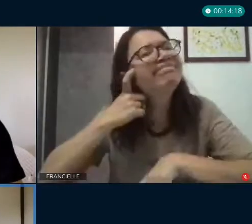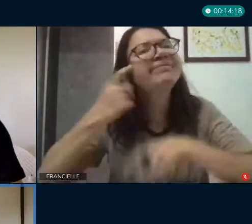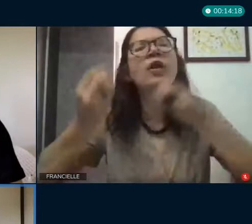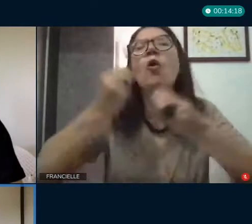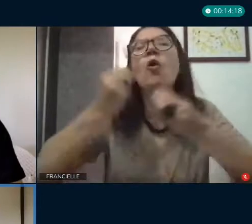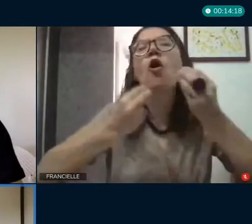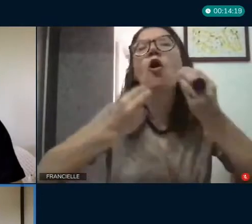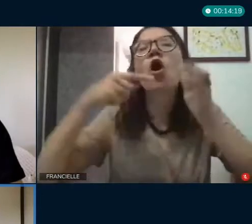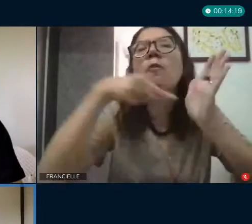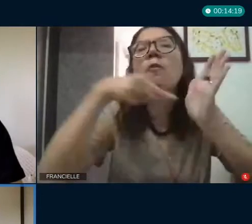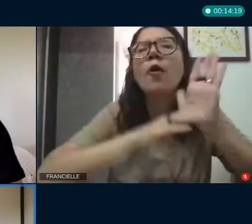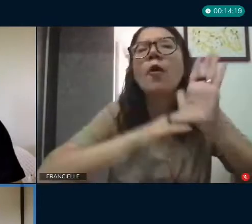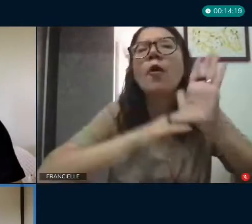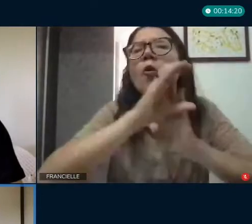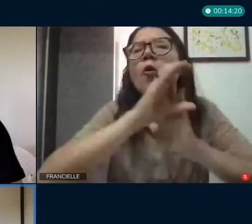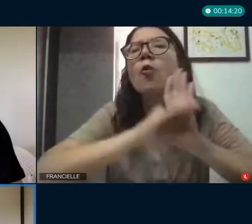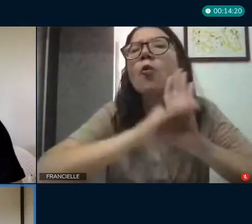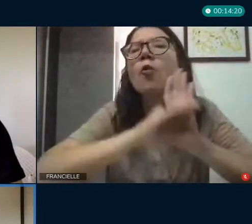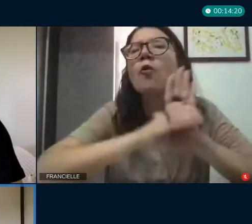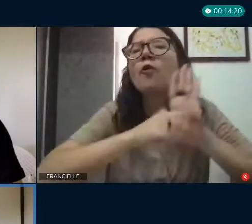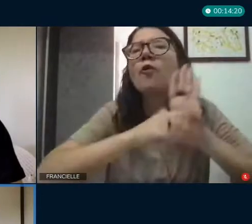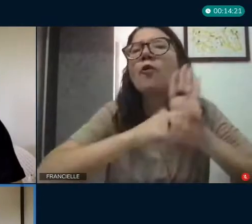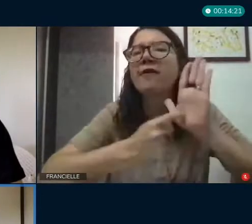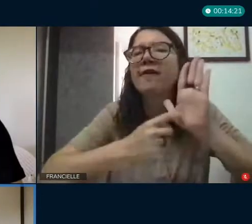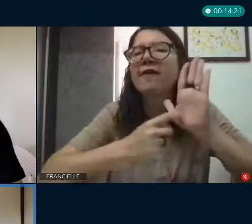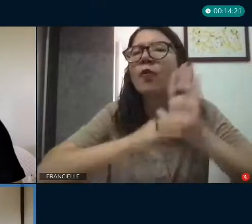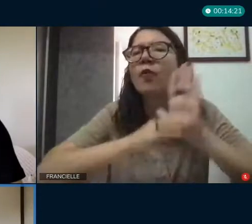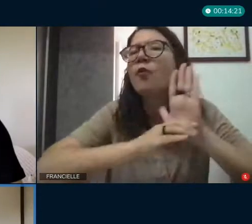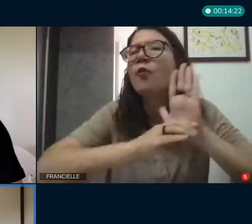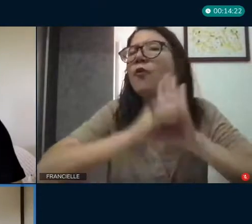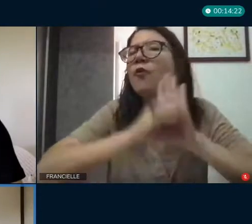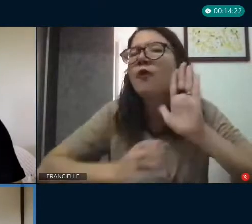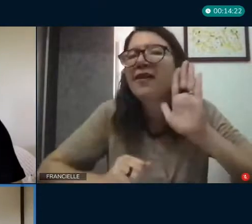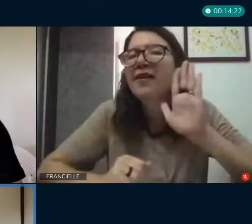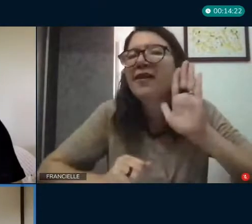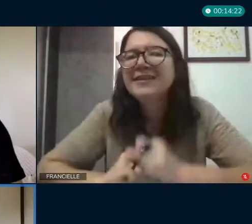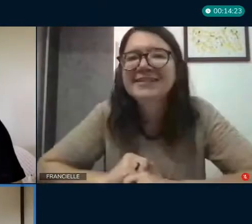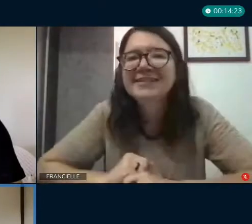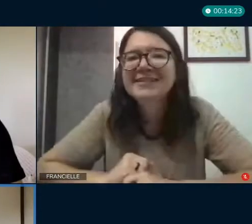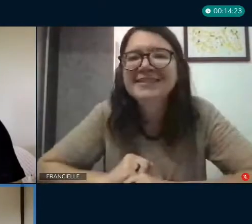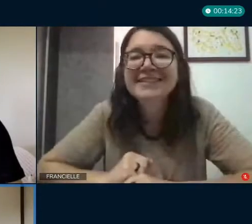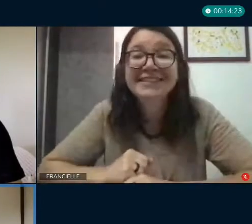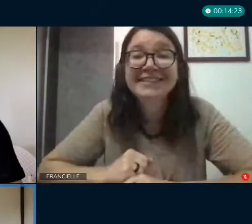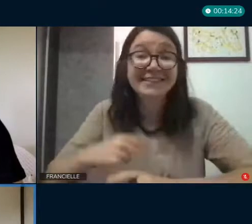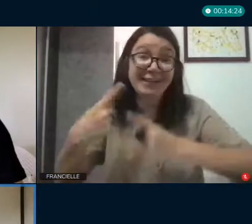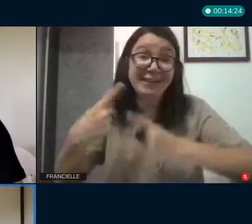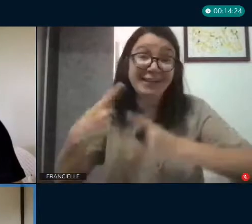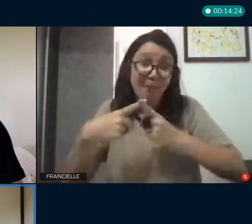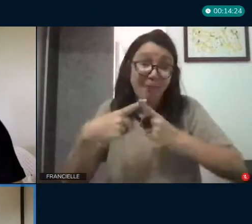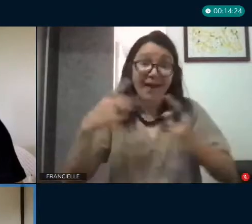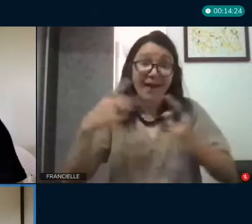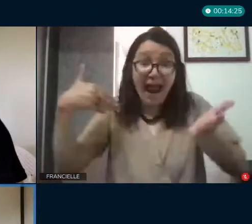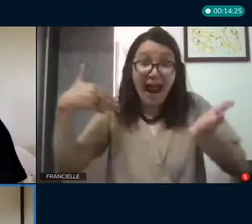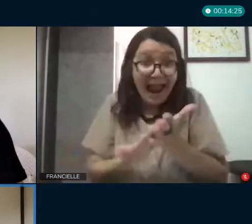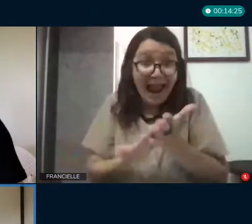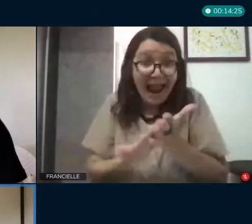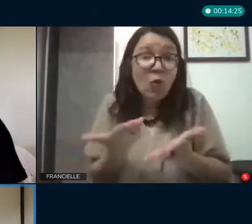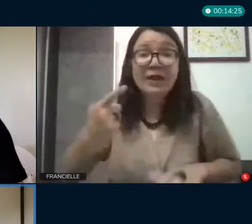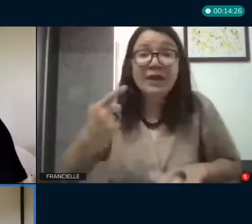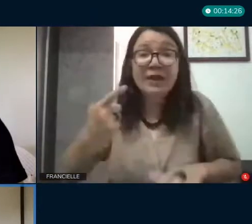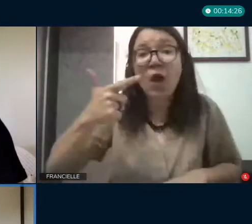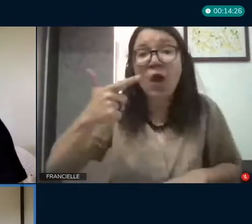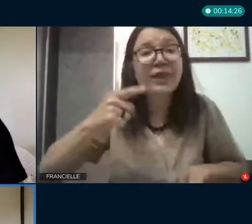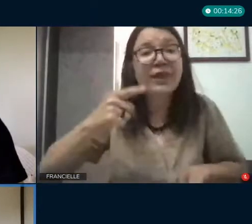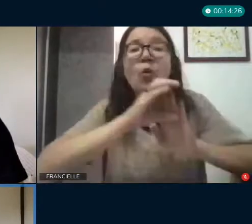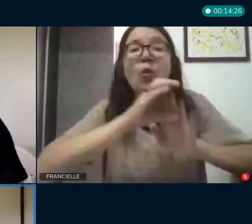Mas eu gostaria também de pensar um pouco sobre o português como segunda língua e como ele é empregado